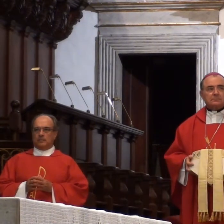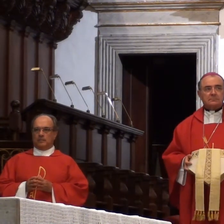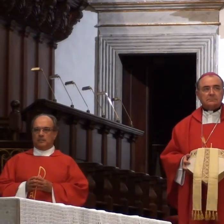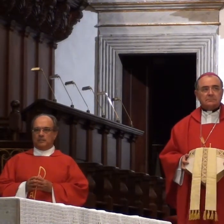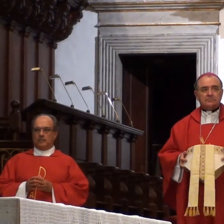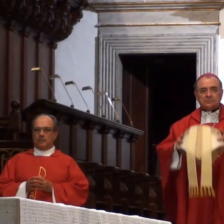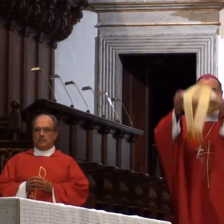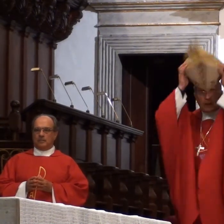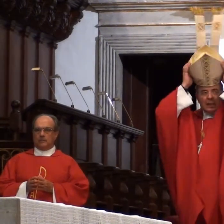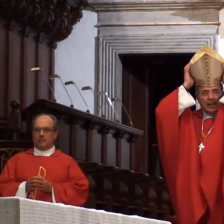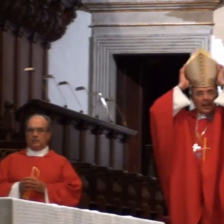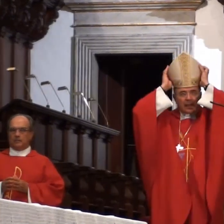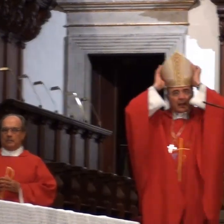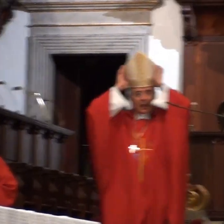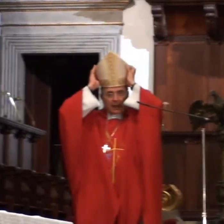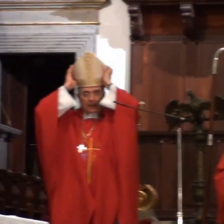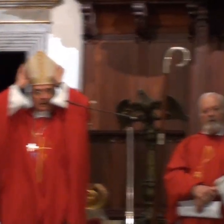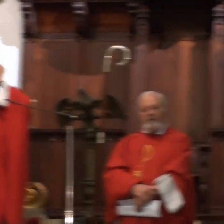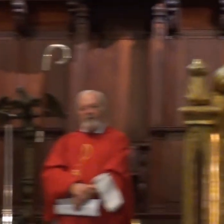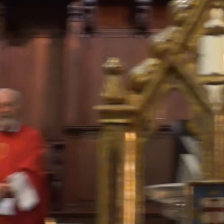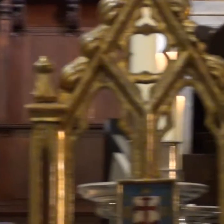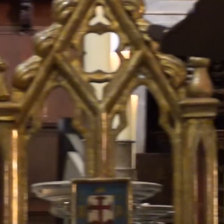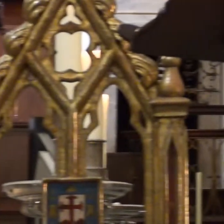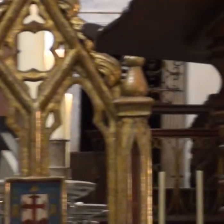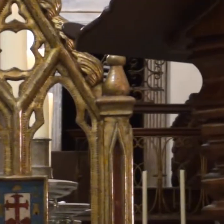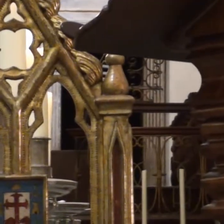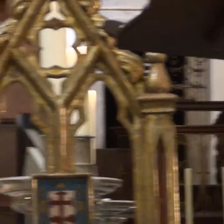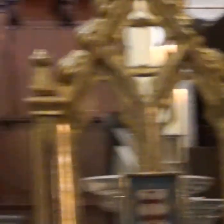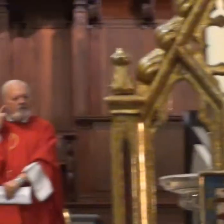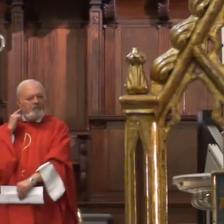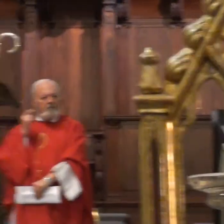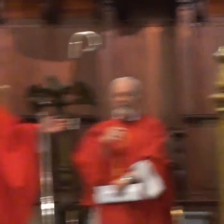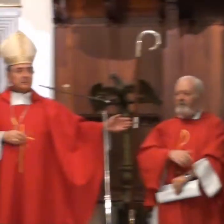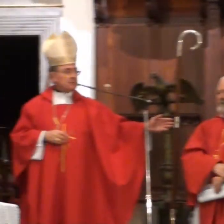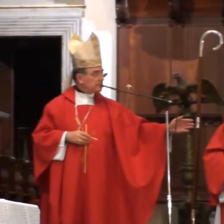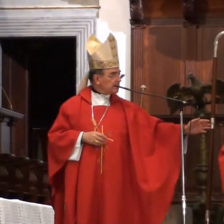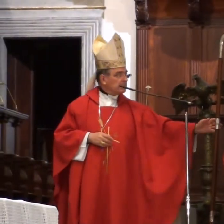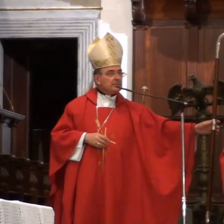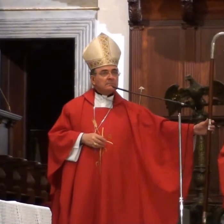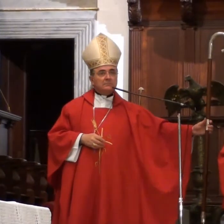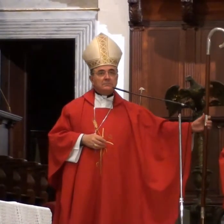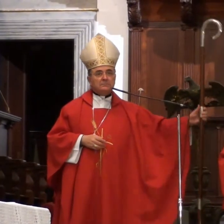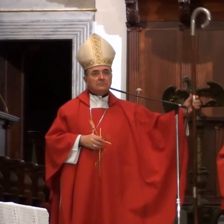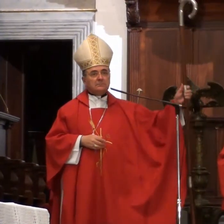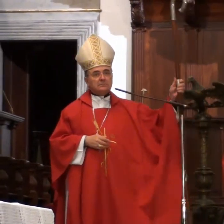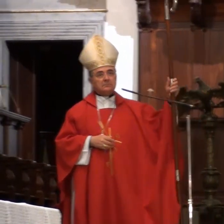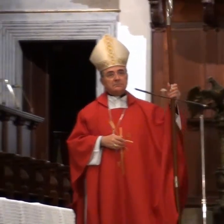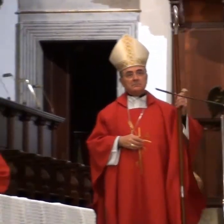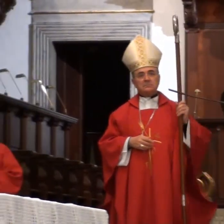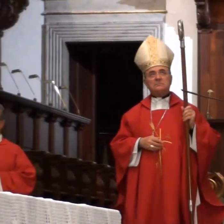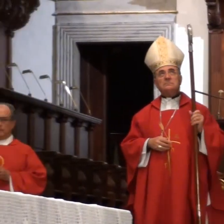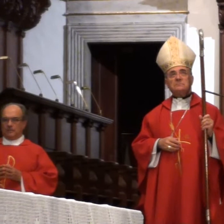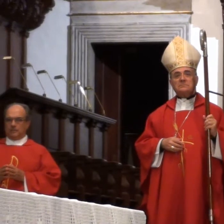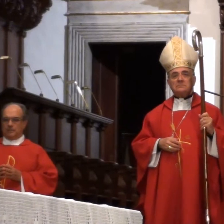el espíritu el espíritu lo es todo en la iglesia pero la iglesia el